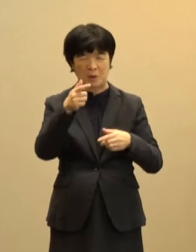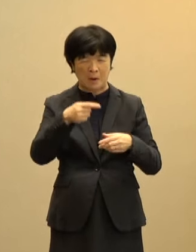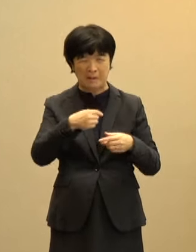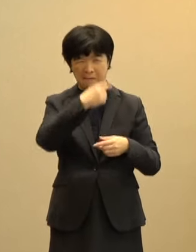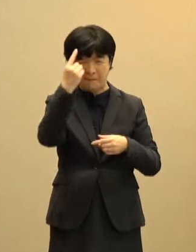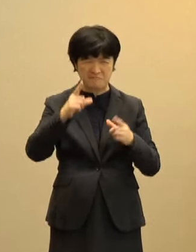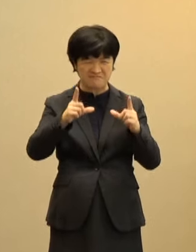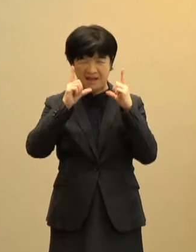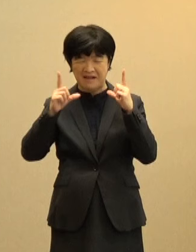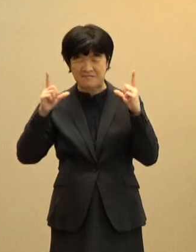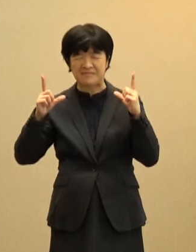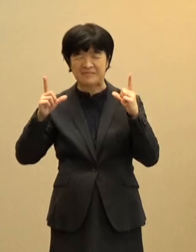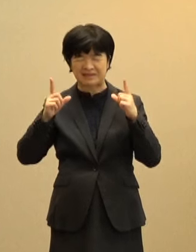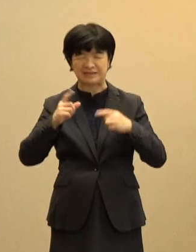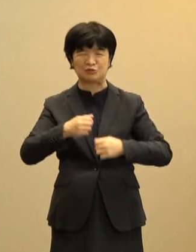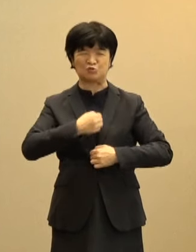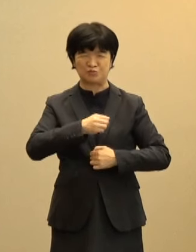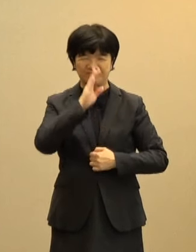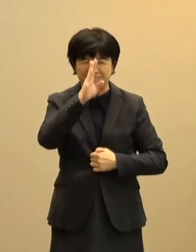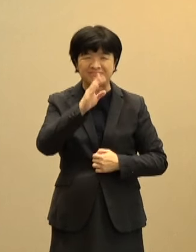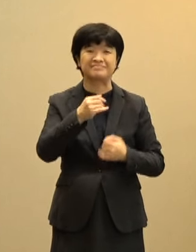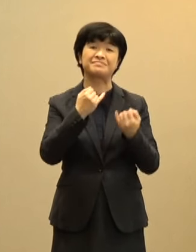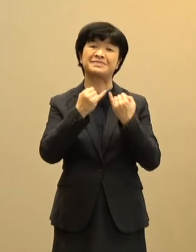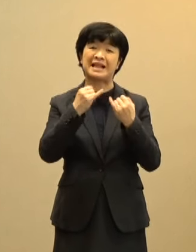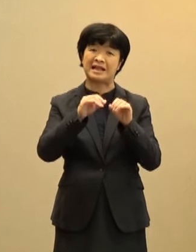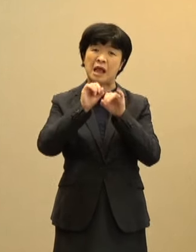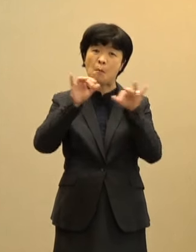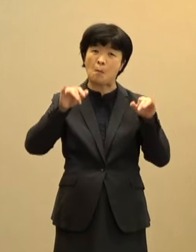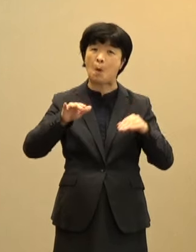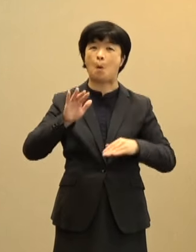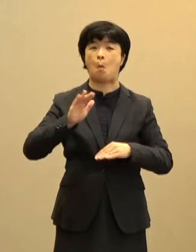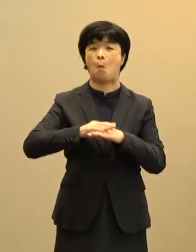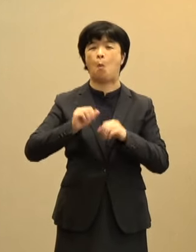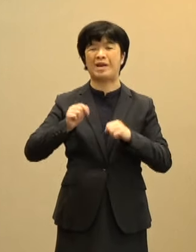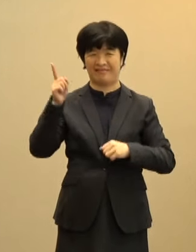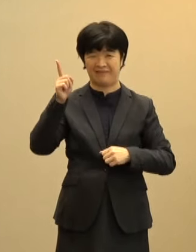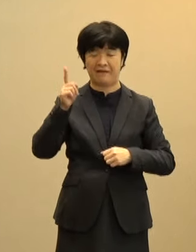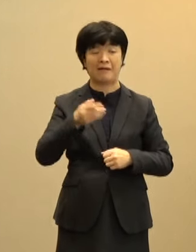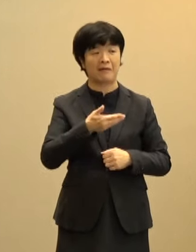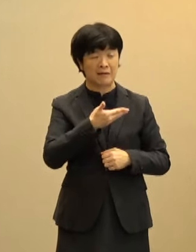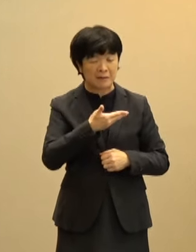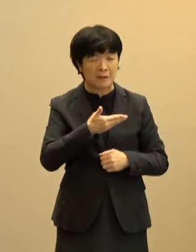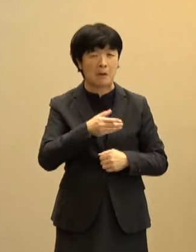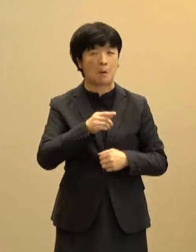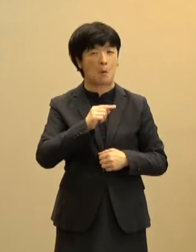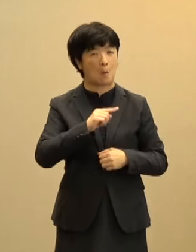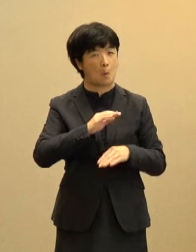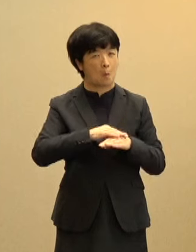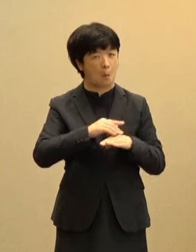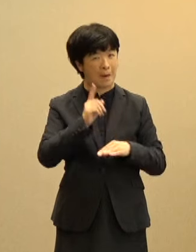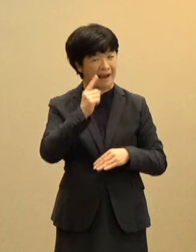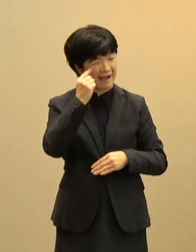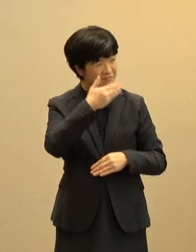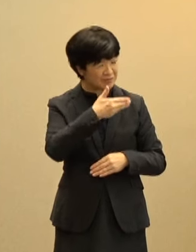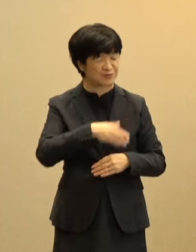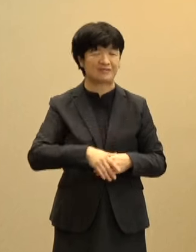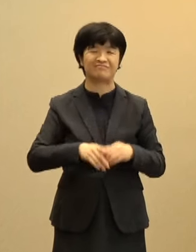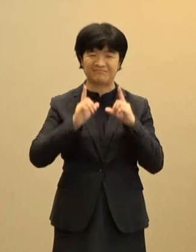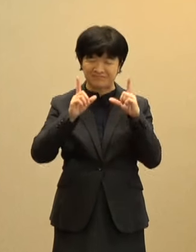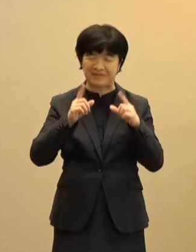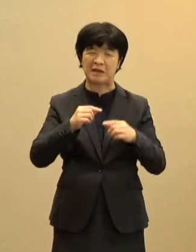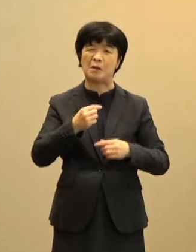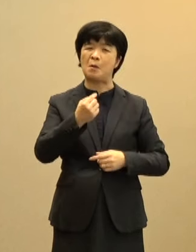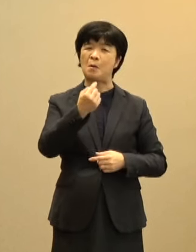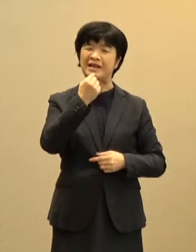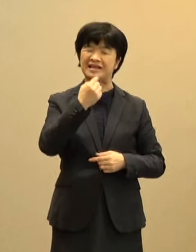に多くの、はい、会長、私耳にした記憶があるんですけれども、熊谷知事はそういったことをされる予定ですとか、お考えはございますか。 この少なくと